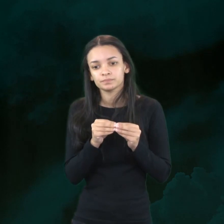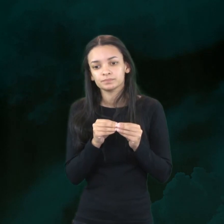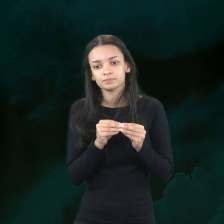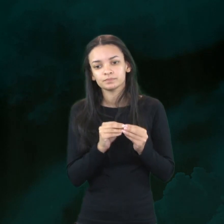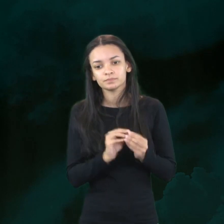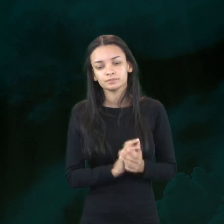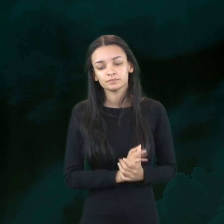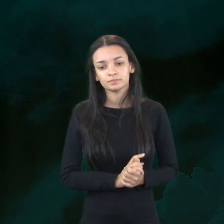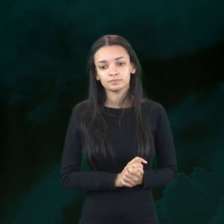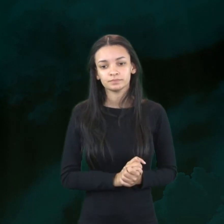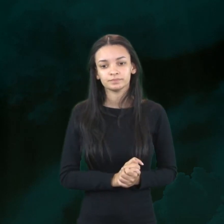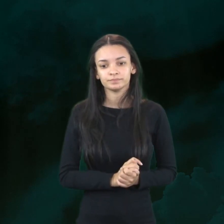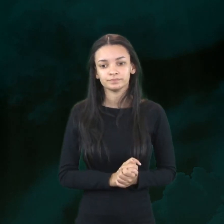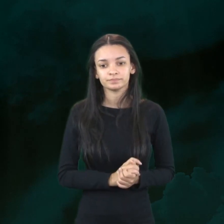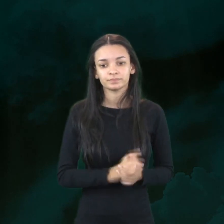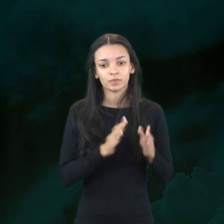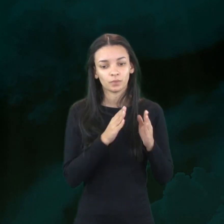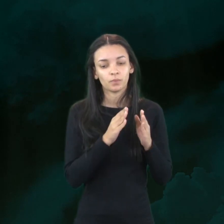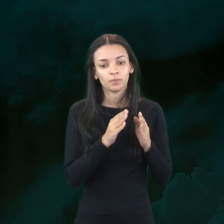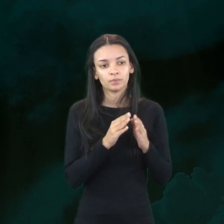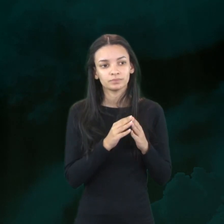Vou pedir para a Puia,